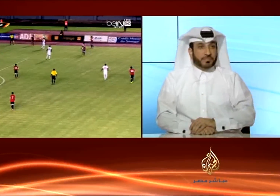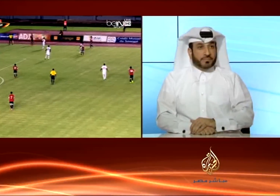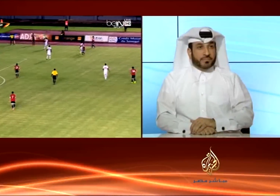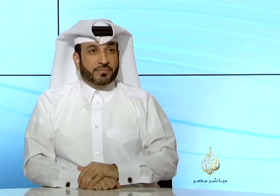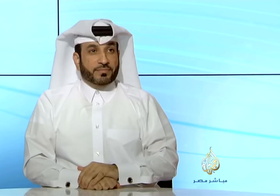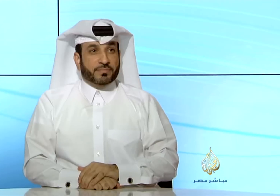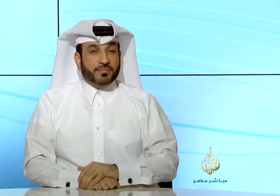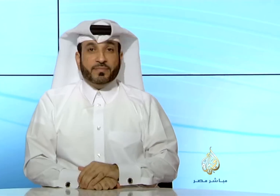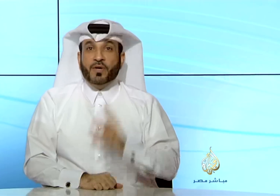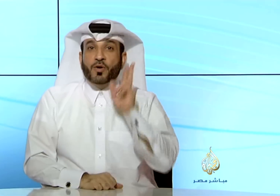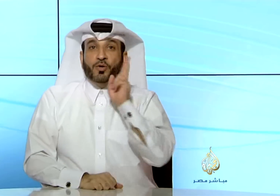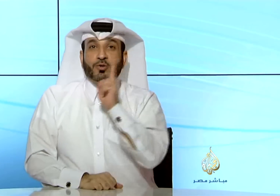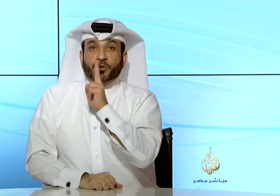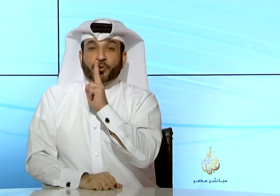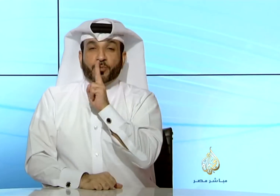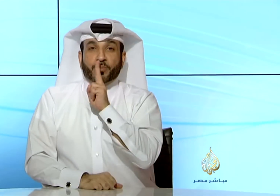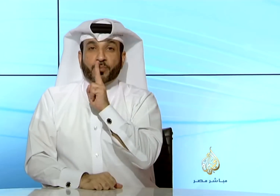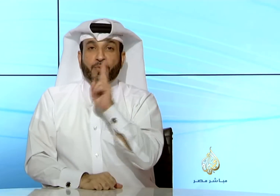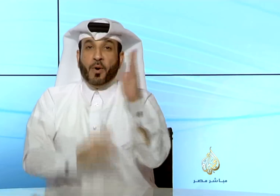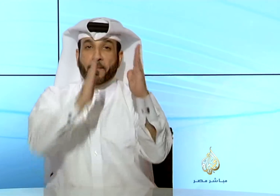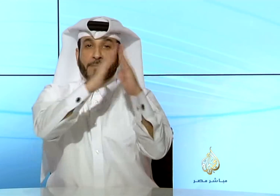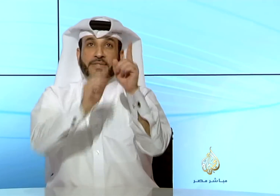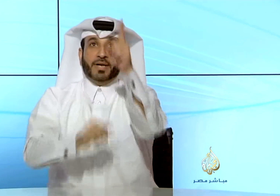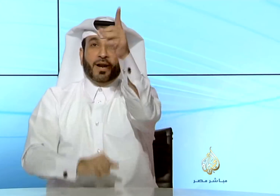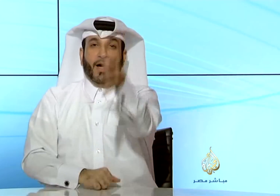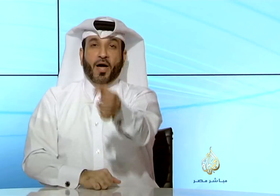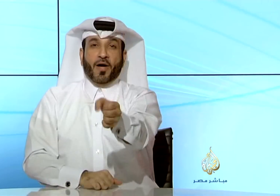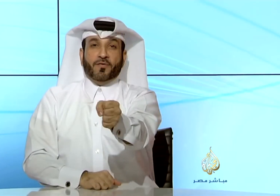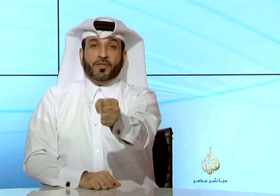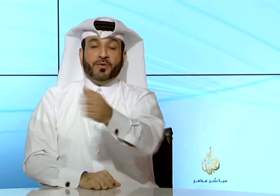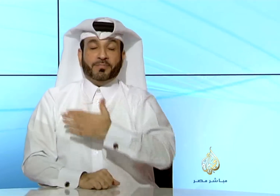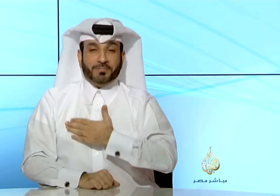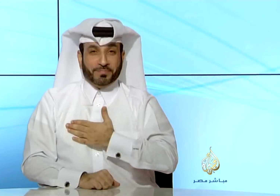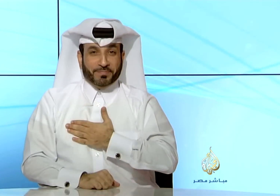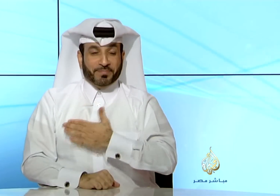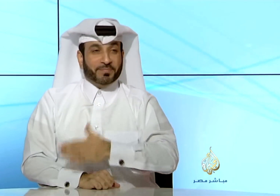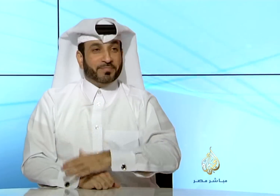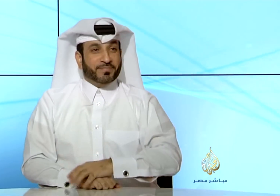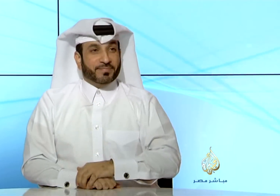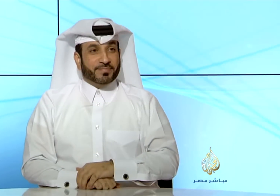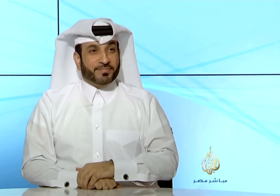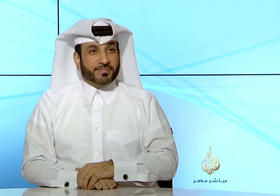2015 ختام نشره الاشاره شكرا لكم والى اللقاء